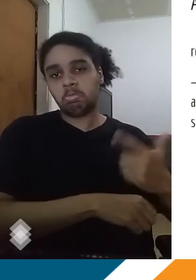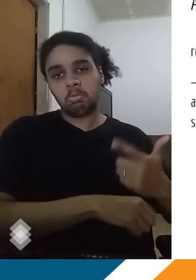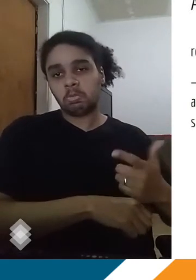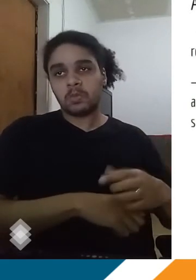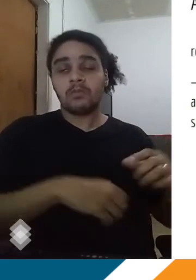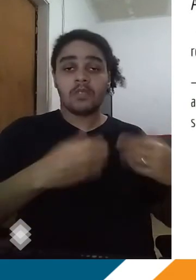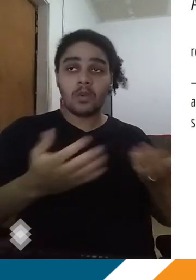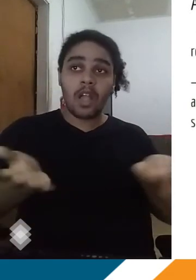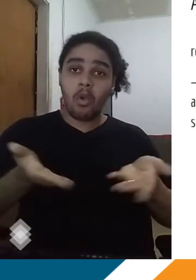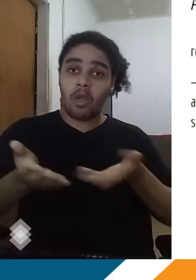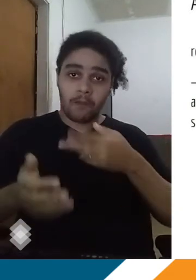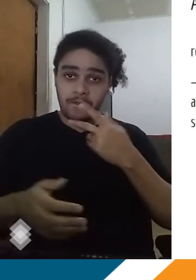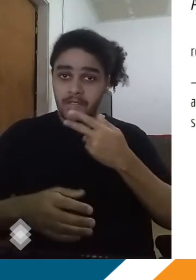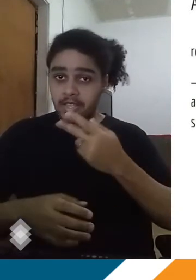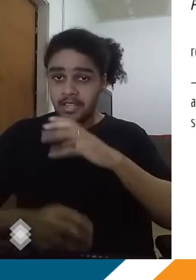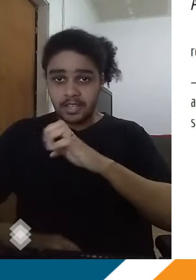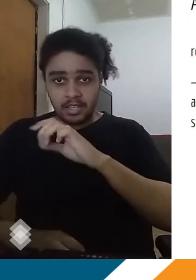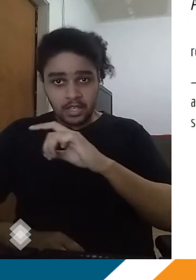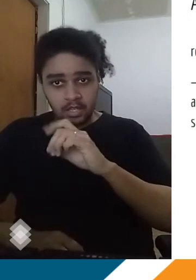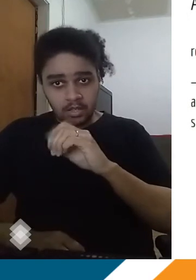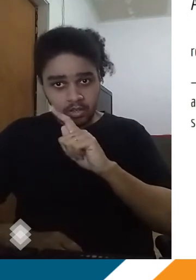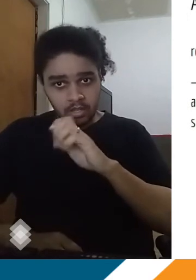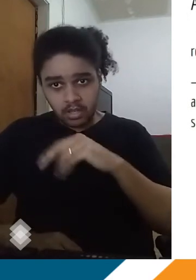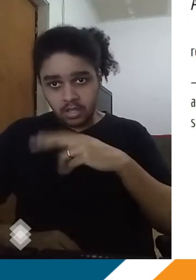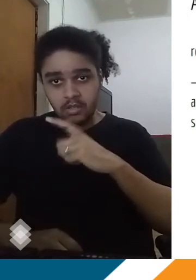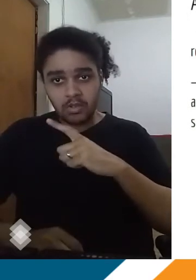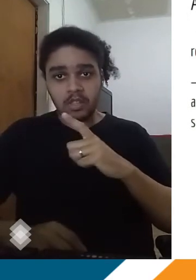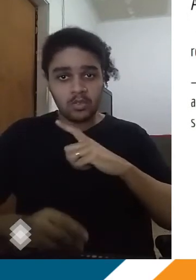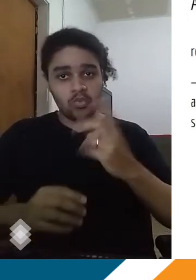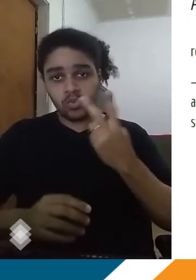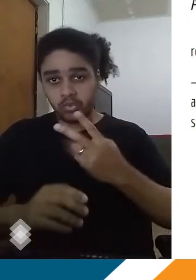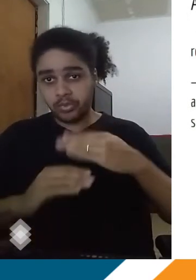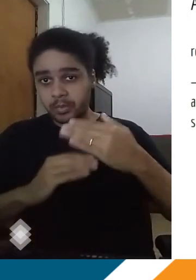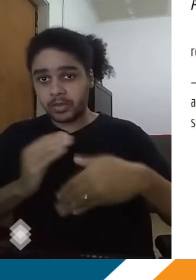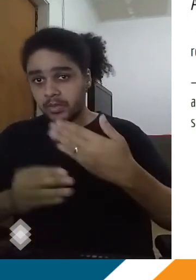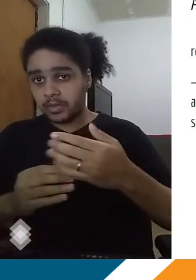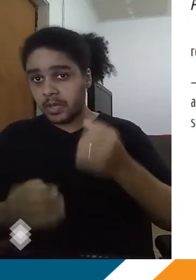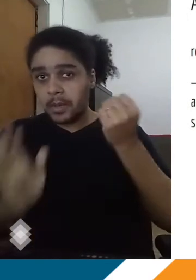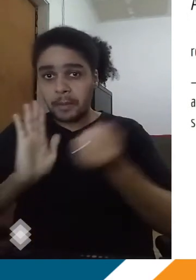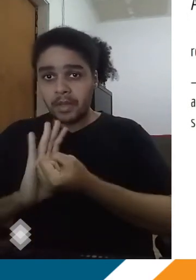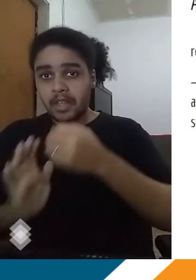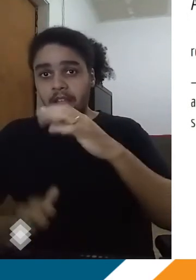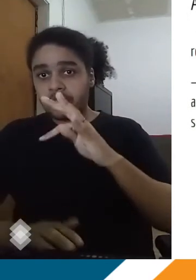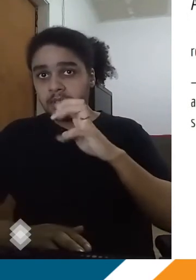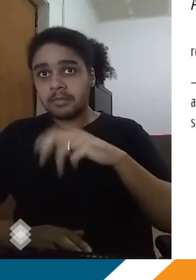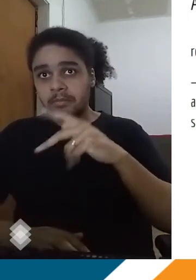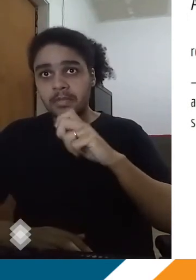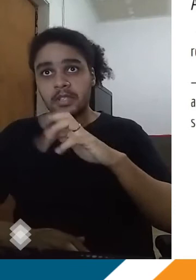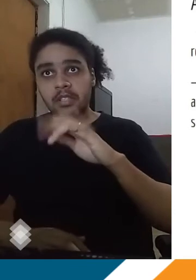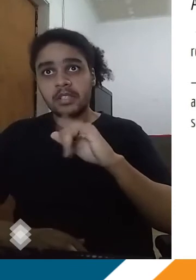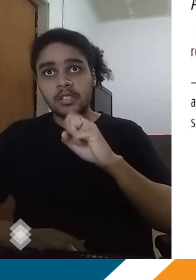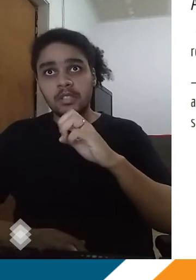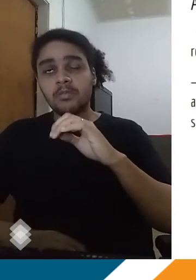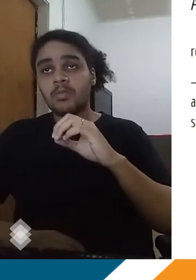Bom, agora falando um pouco dos agentes exógenos, né? A gente tem dois processos muito marcantes desses agentes exógenos, que